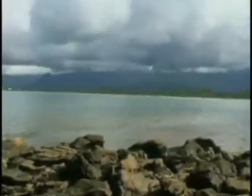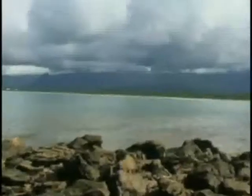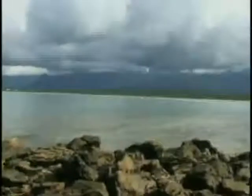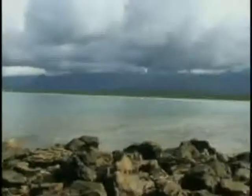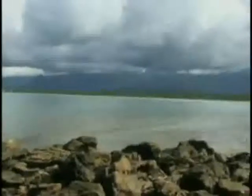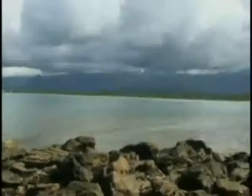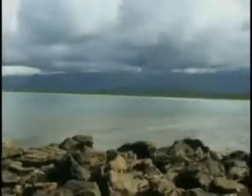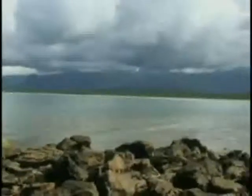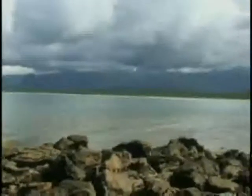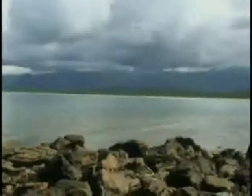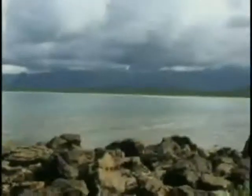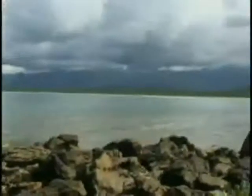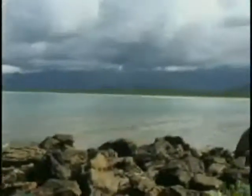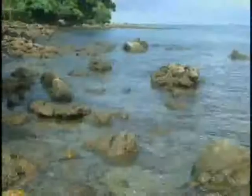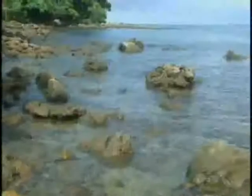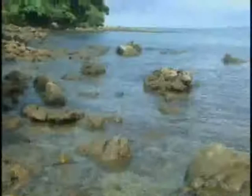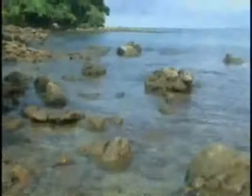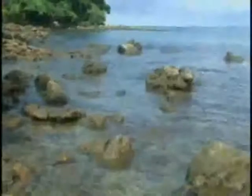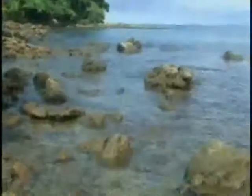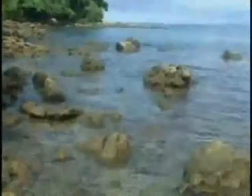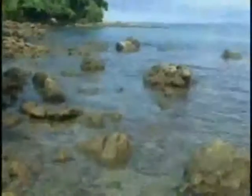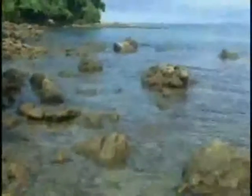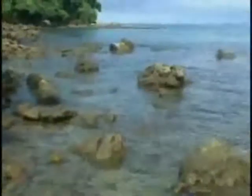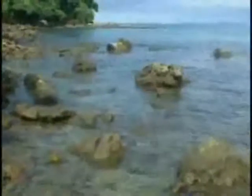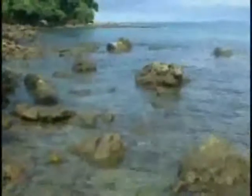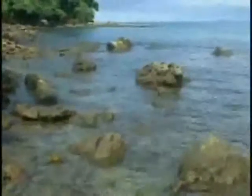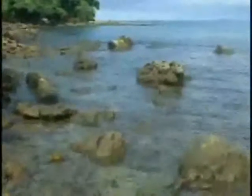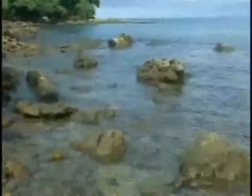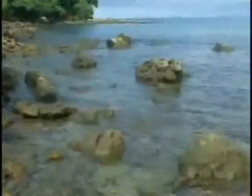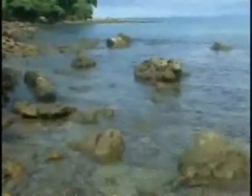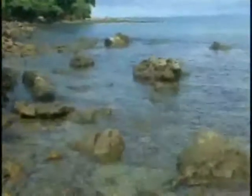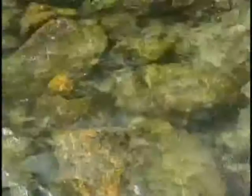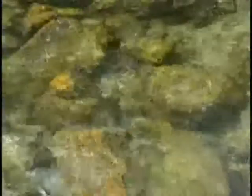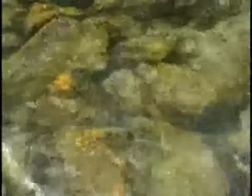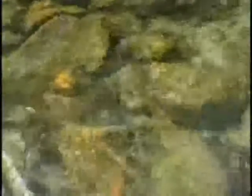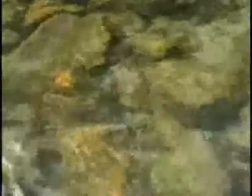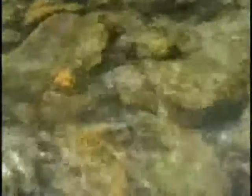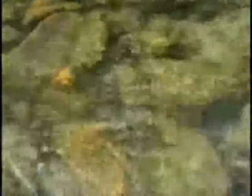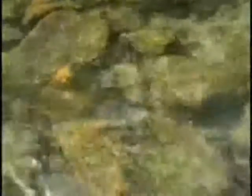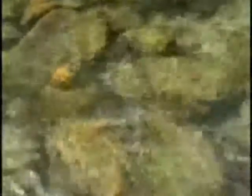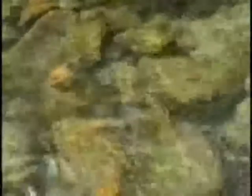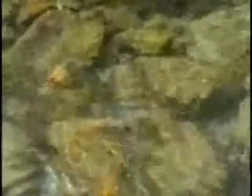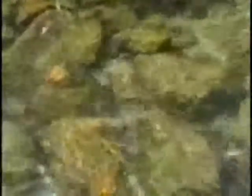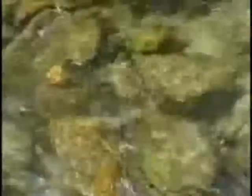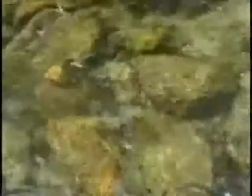onde estiverem. Aonde, meu Deus, esse programa estiver entrando, que todos que estão comigo agora sejam